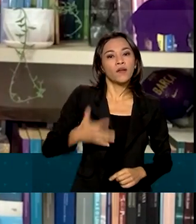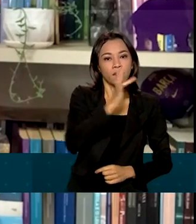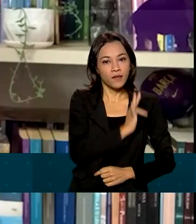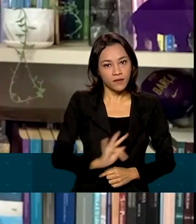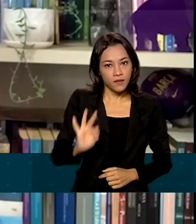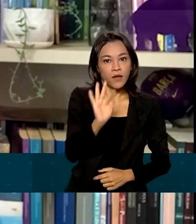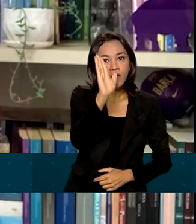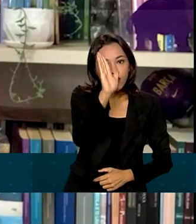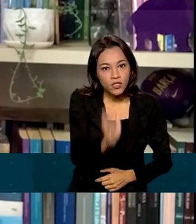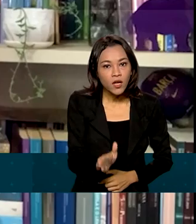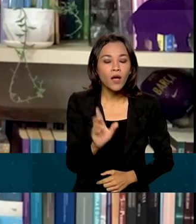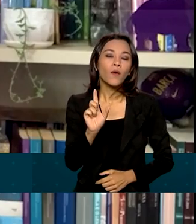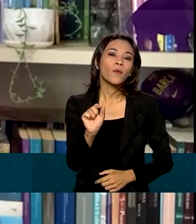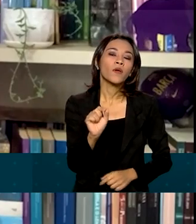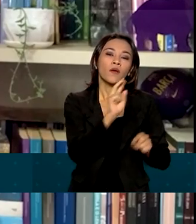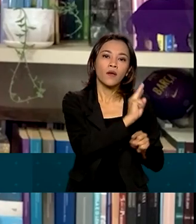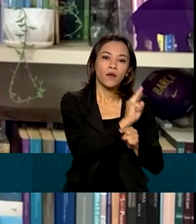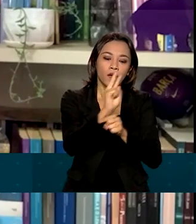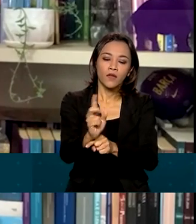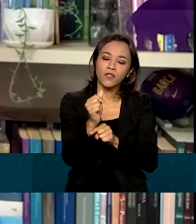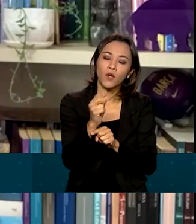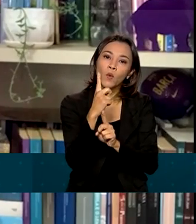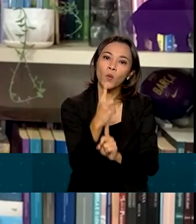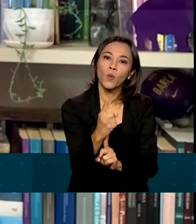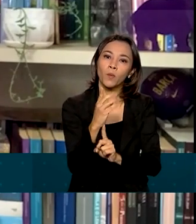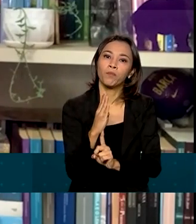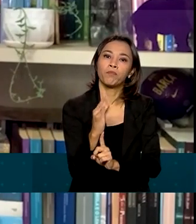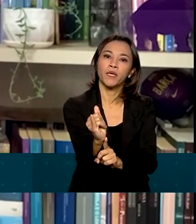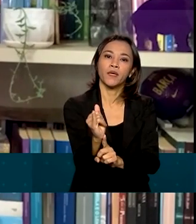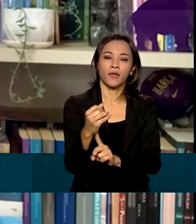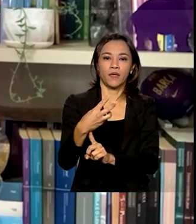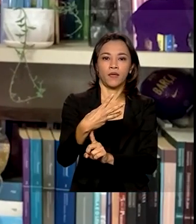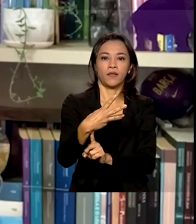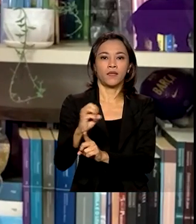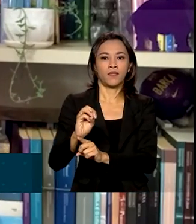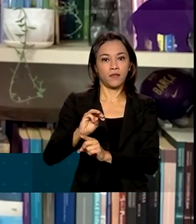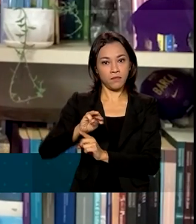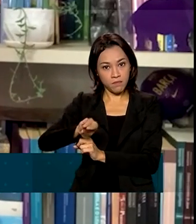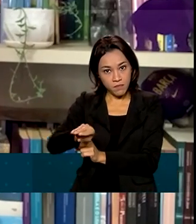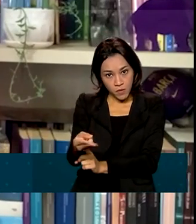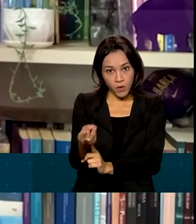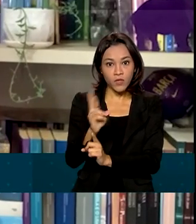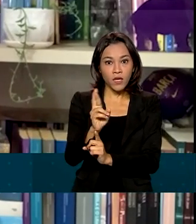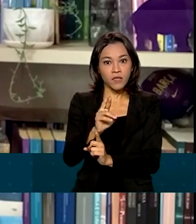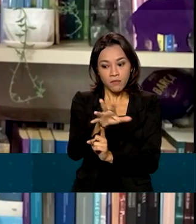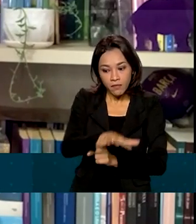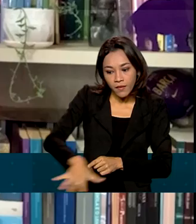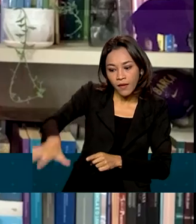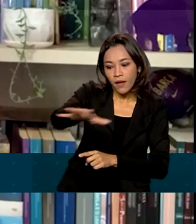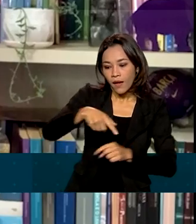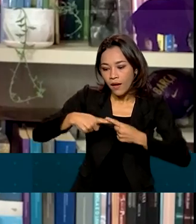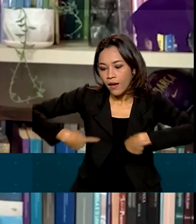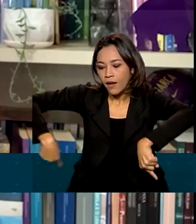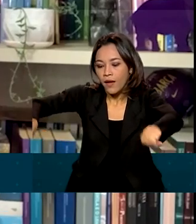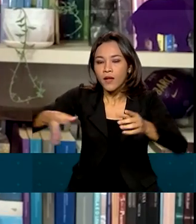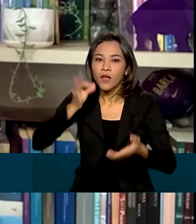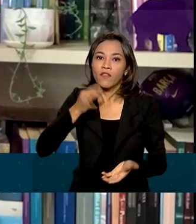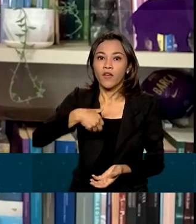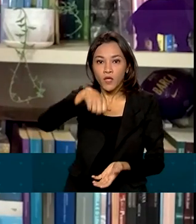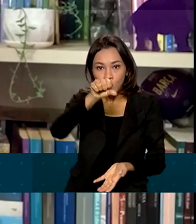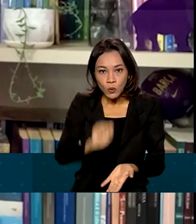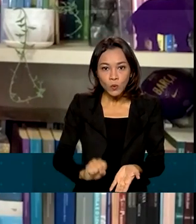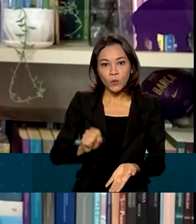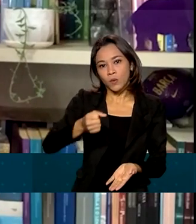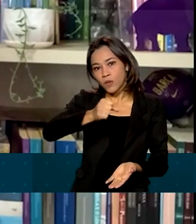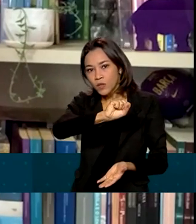disponibilizado uma linha de crédito de 1 bilhão 300 milhões deais para cafeicultores das regiões Sul e